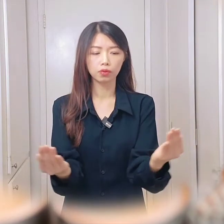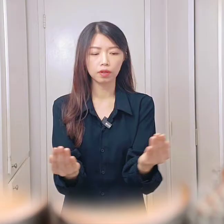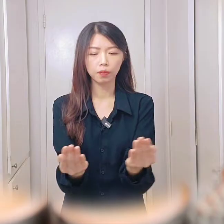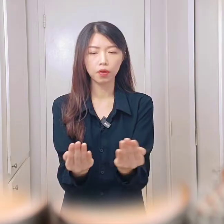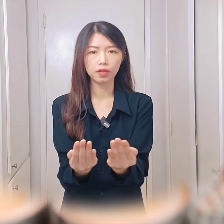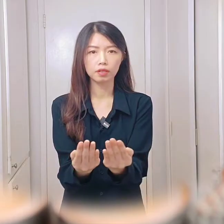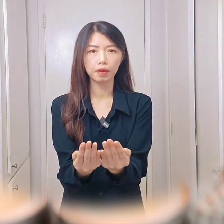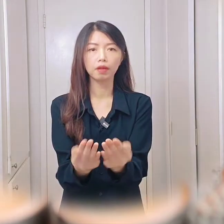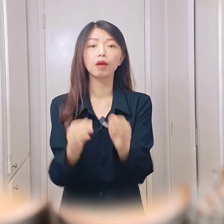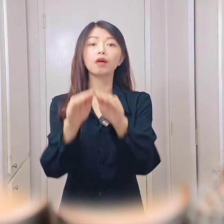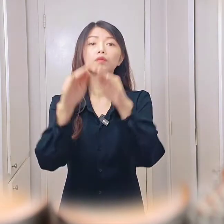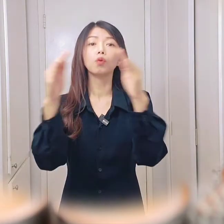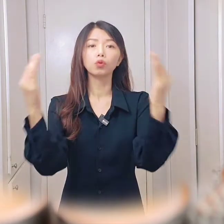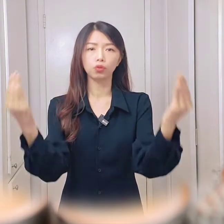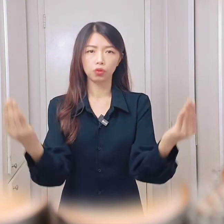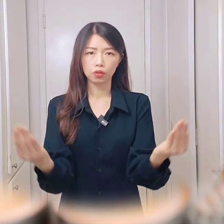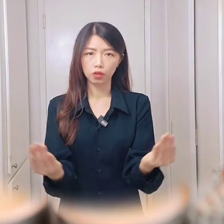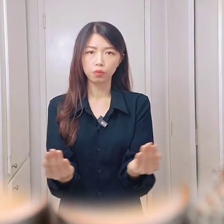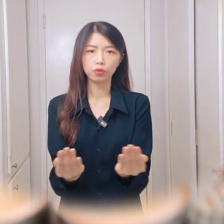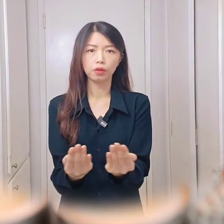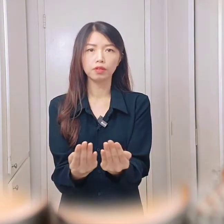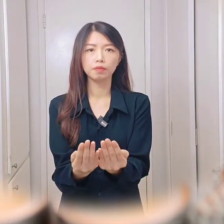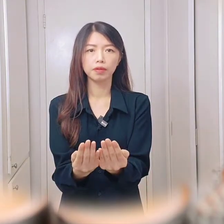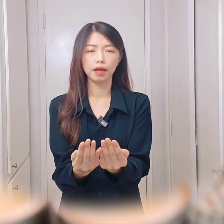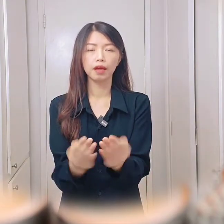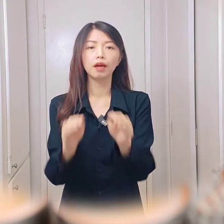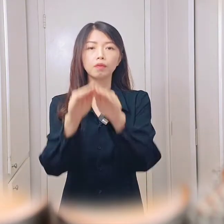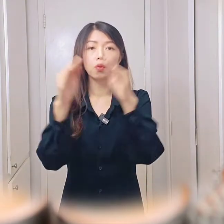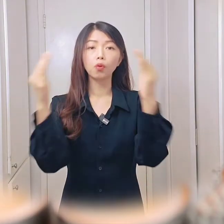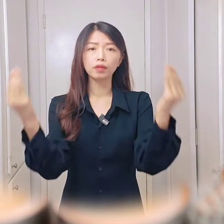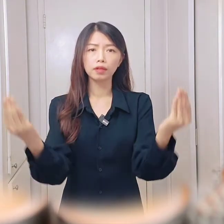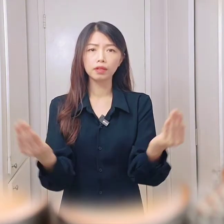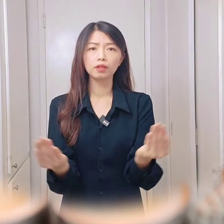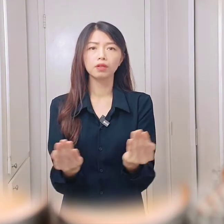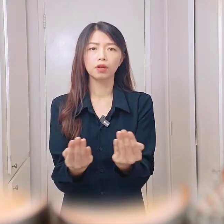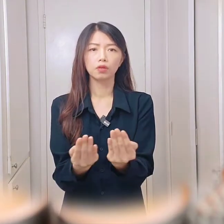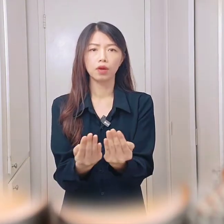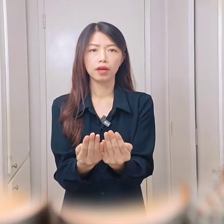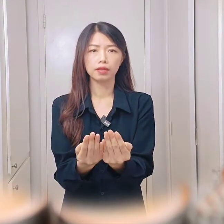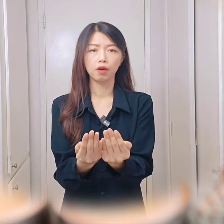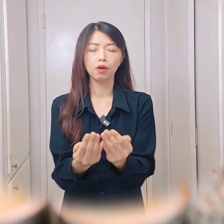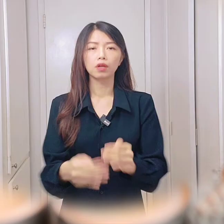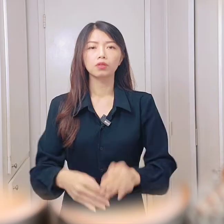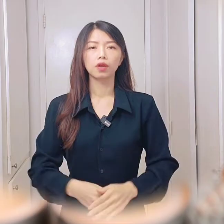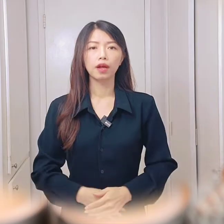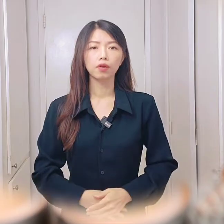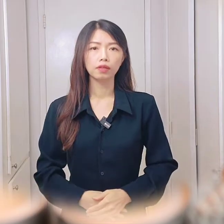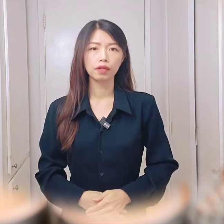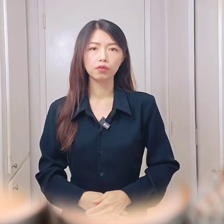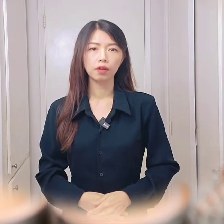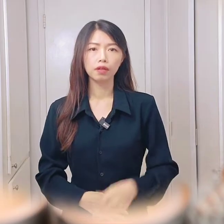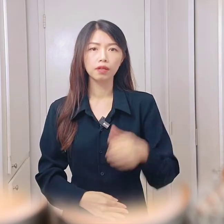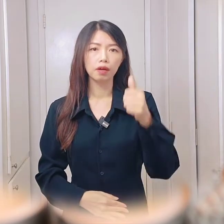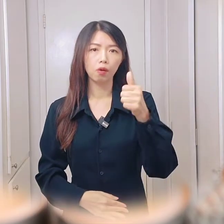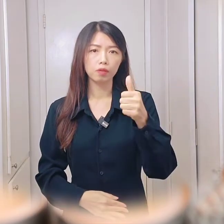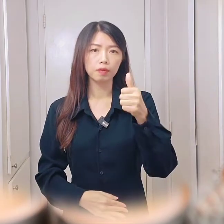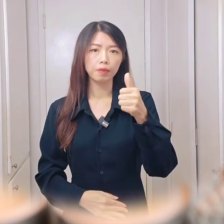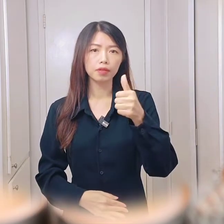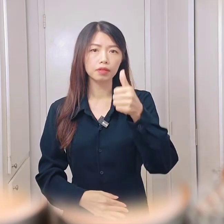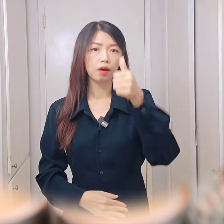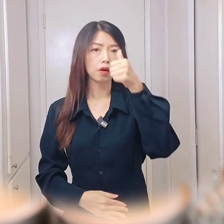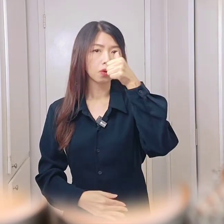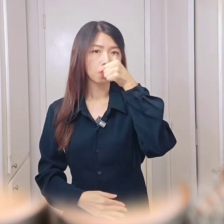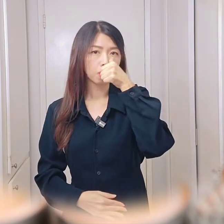양쪽으로 둥글게 표현하시면 모두, 전부 이런 뜻입니다. 모든 죄에서, 죄라고 하는 대수어는